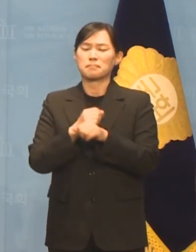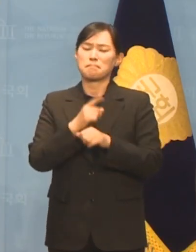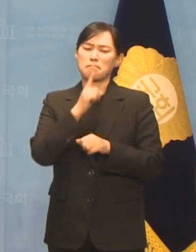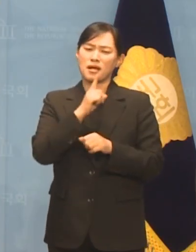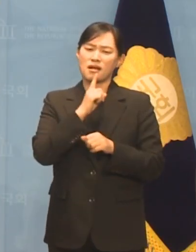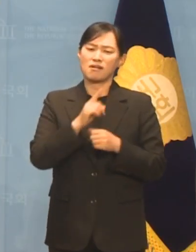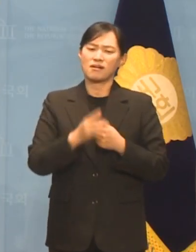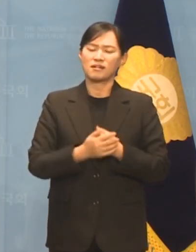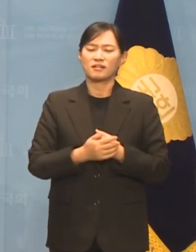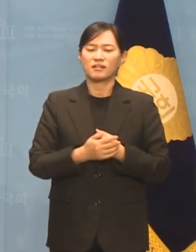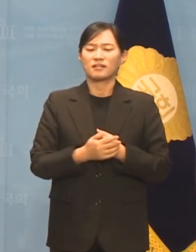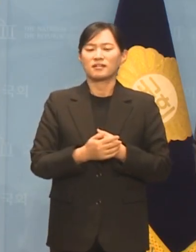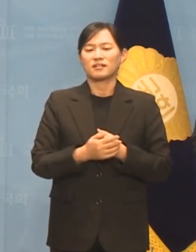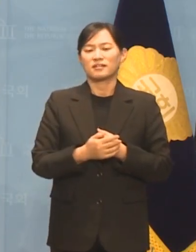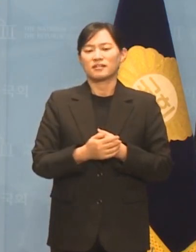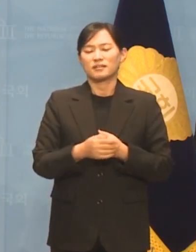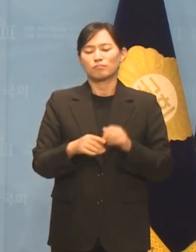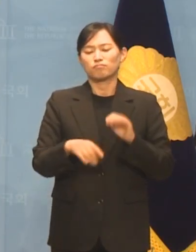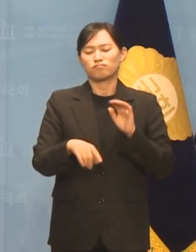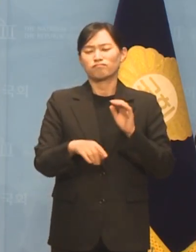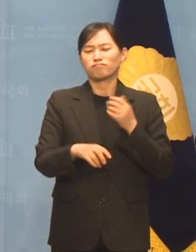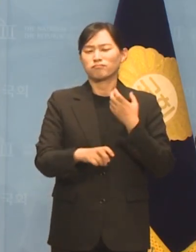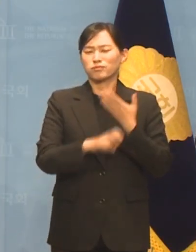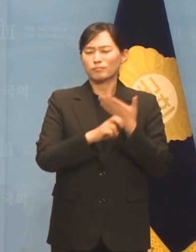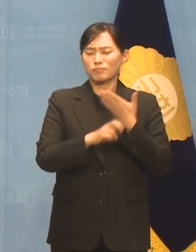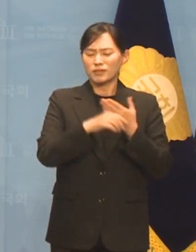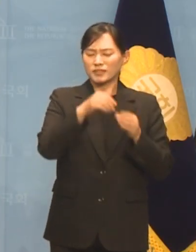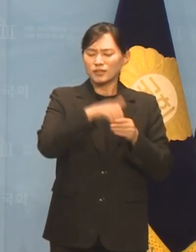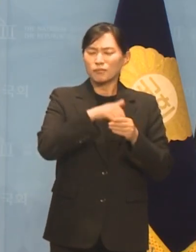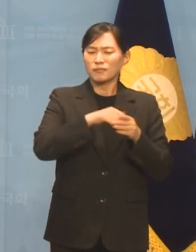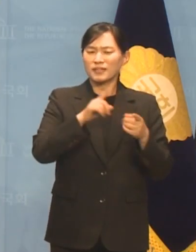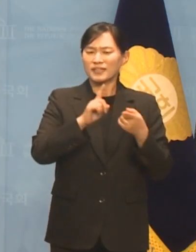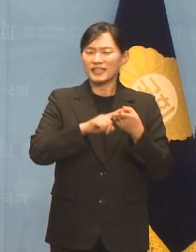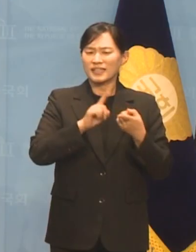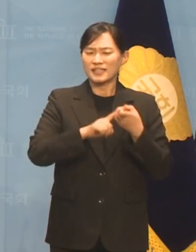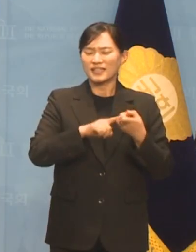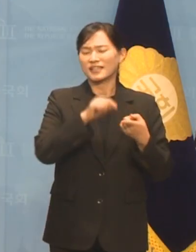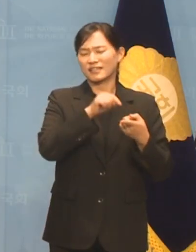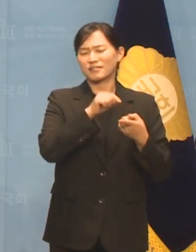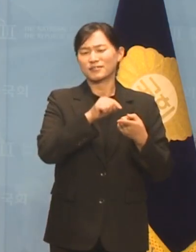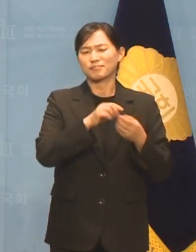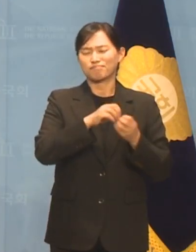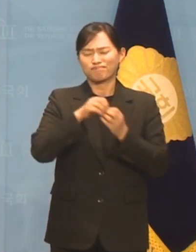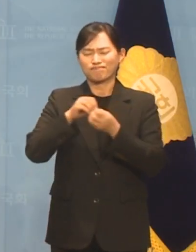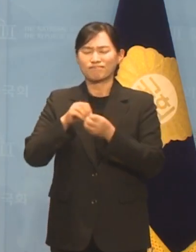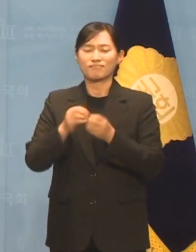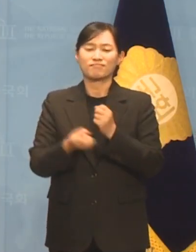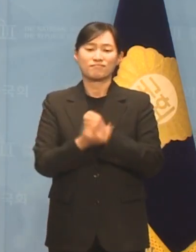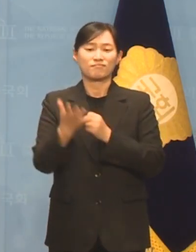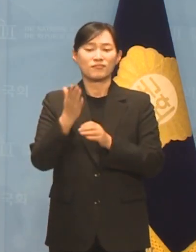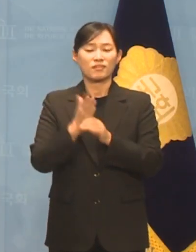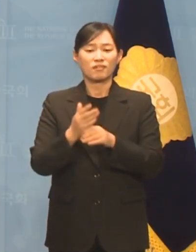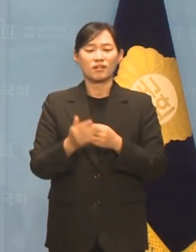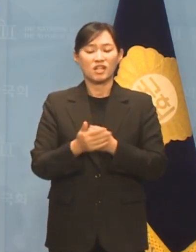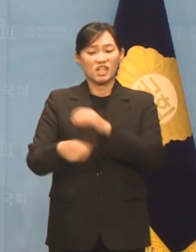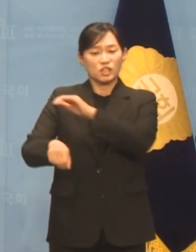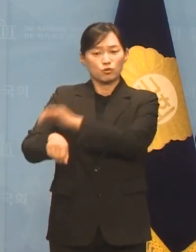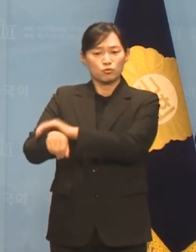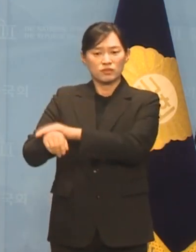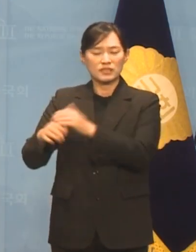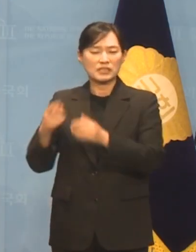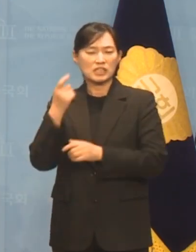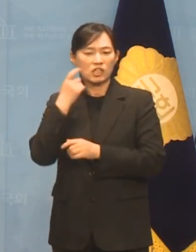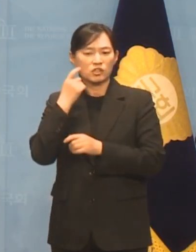없는 공산 프레임으로만 부정선거 관련 음모론이 귀결되고 있는 상황입니다. 결국 극우들의 허위조작